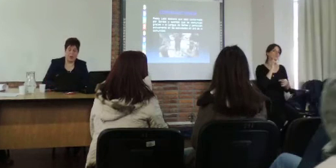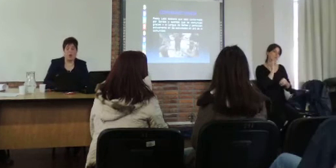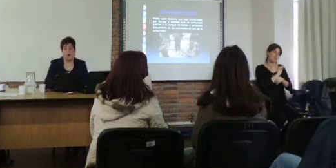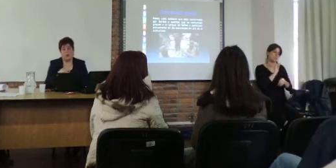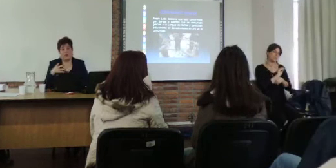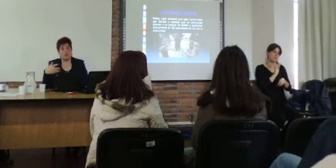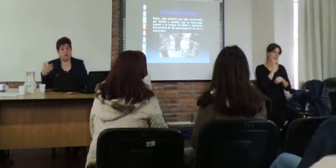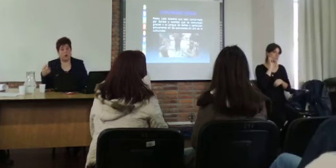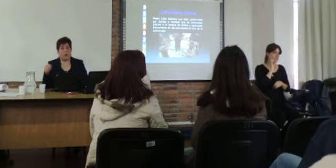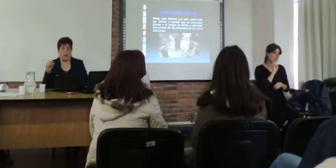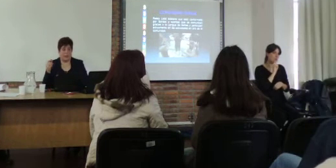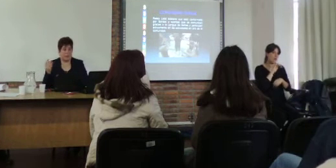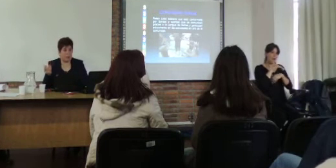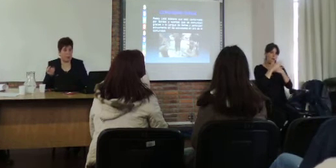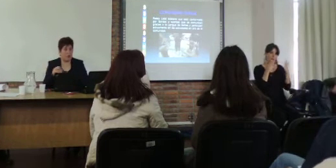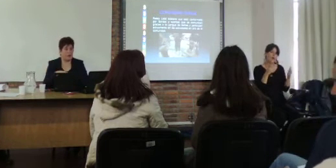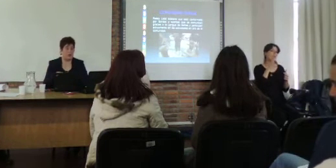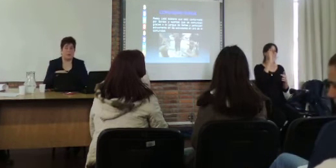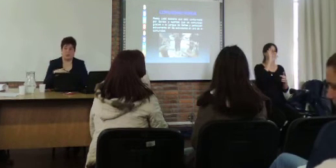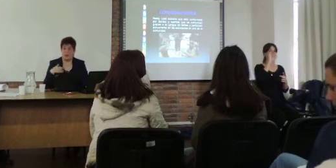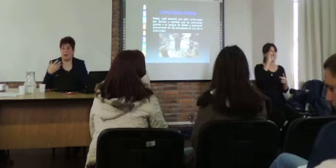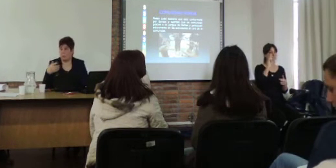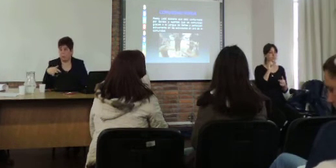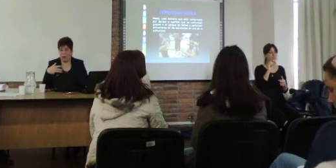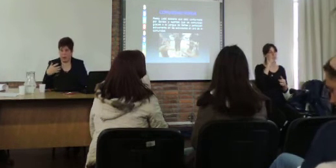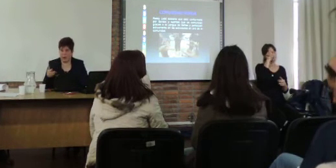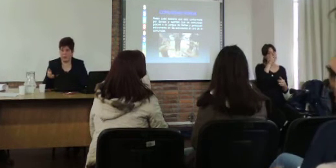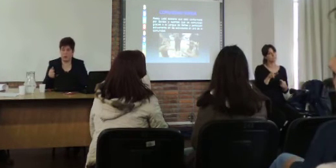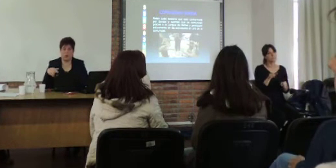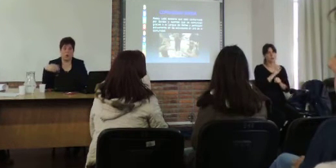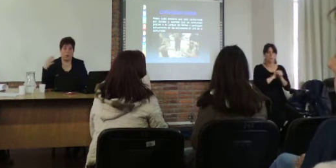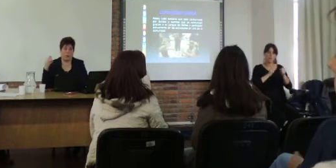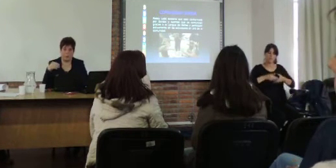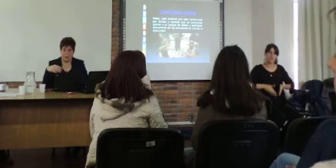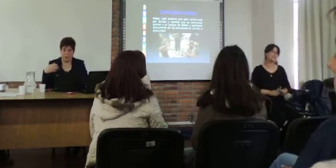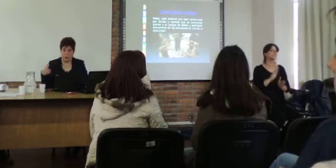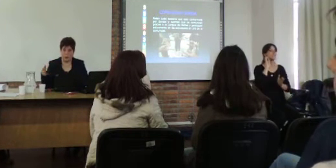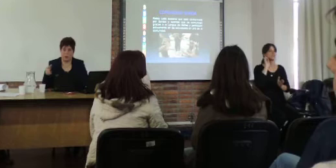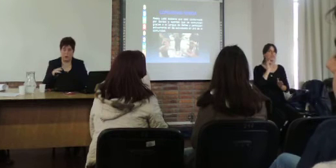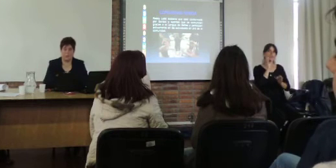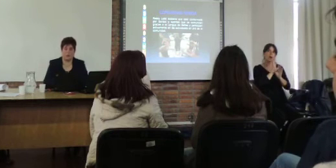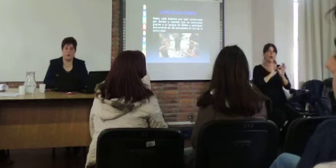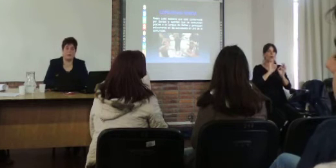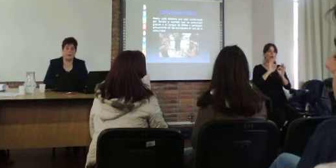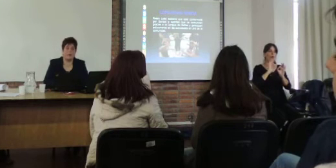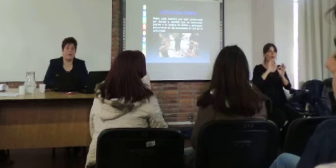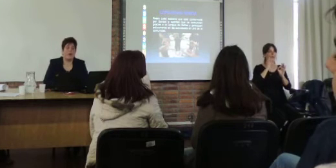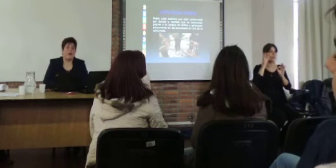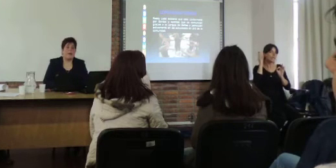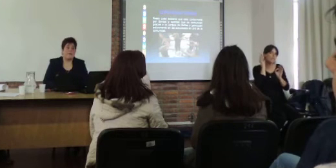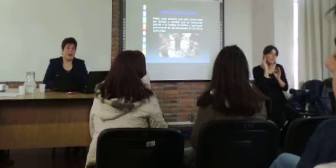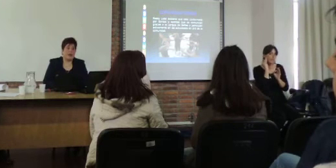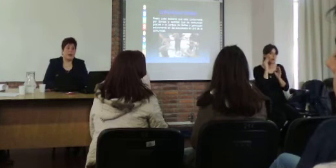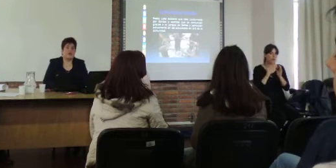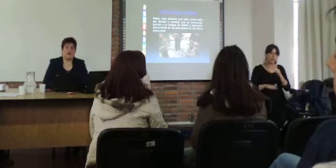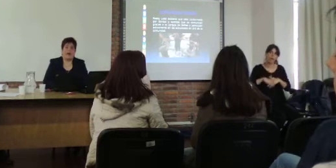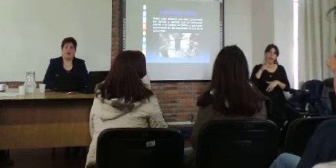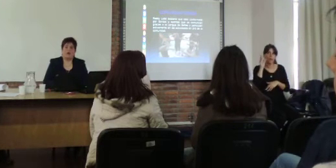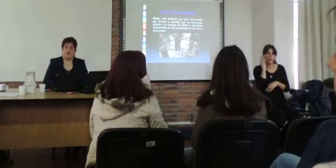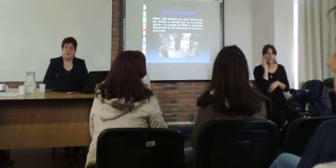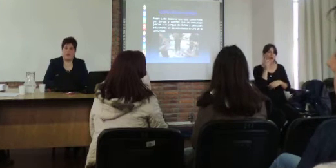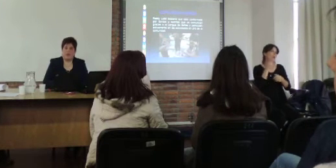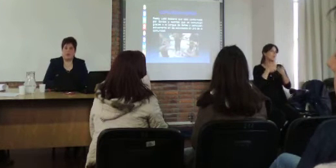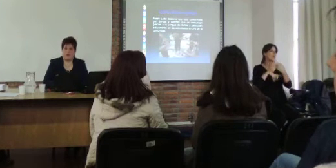sorda. Cuando es un sordo con S minúscula, es una persona que puede haber nacido sordo o haber perdido la audición con el paso del tiempo, pero que no